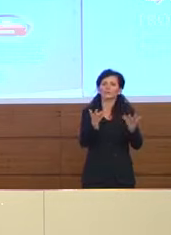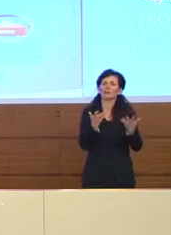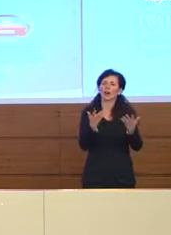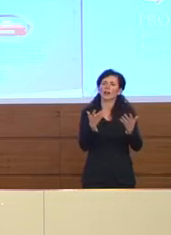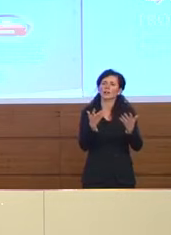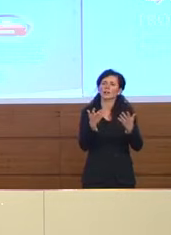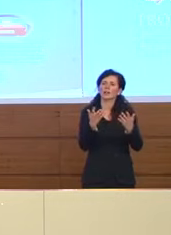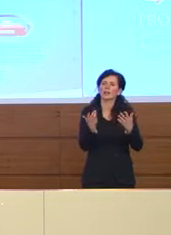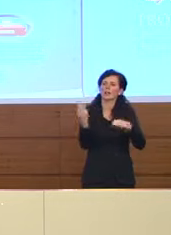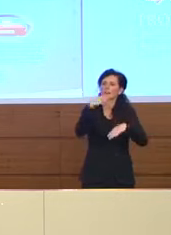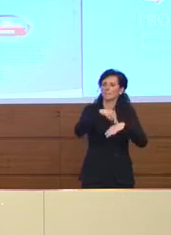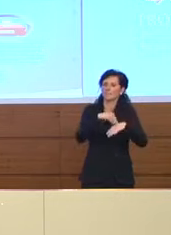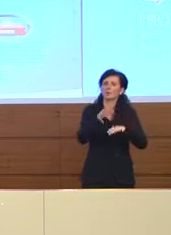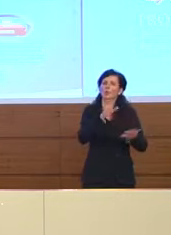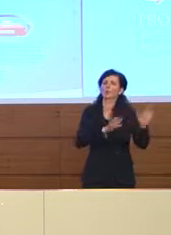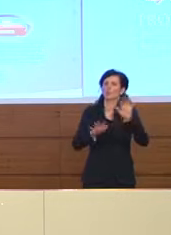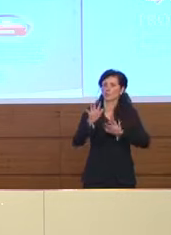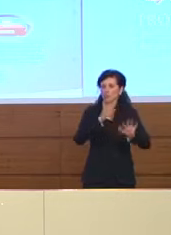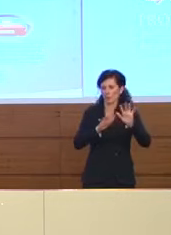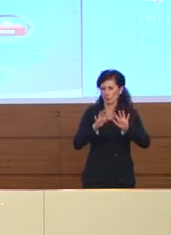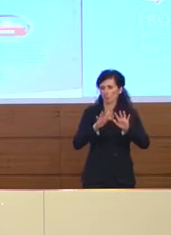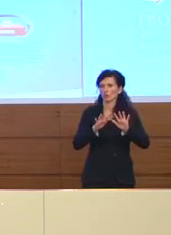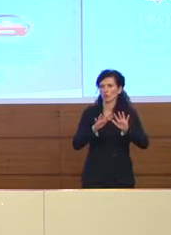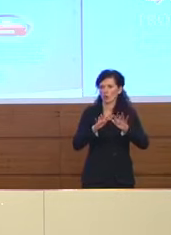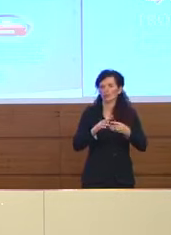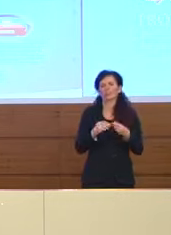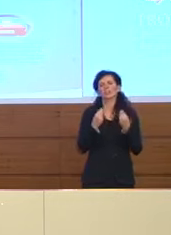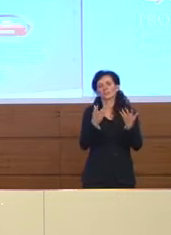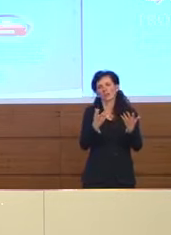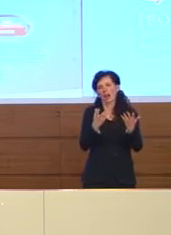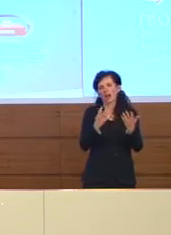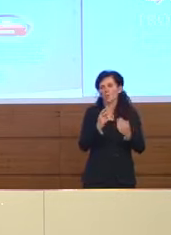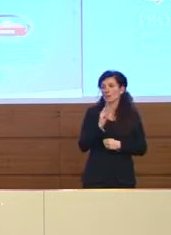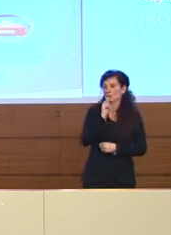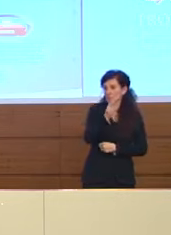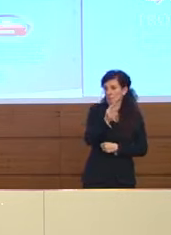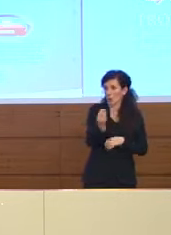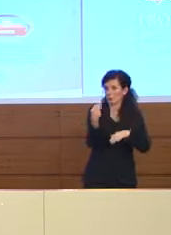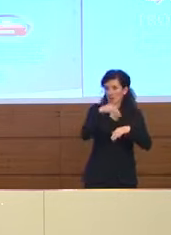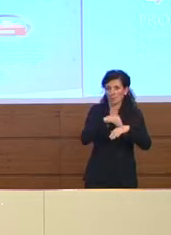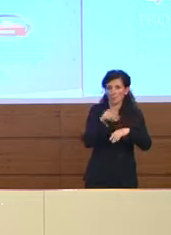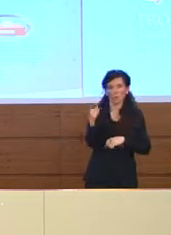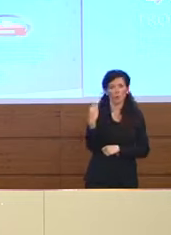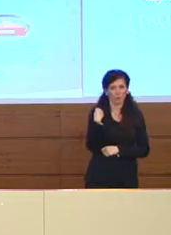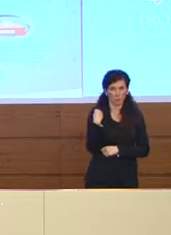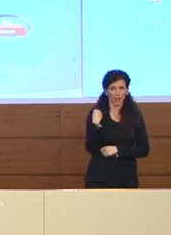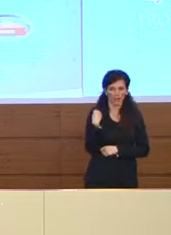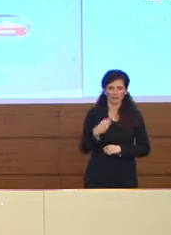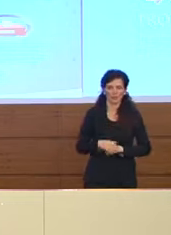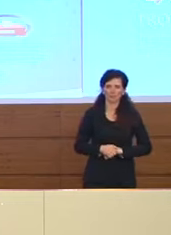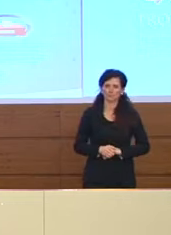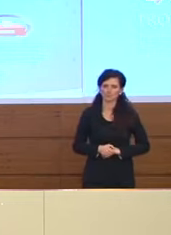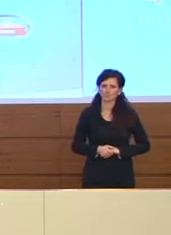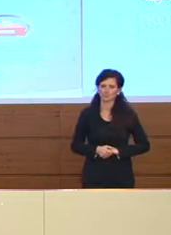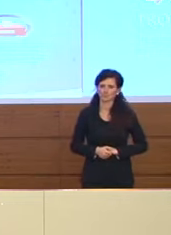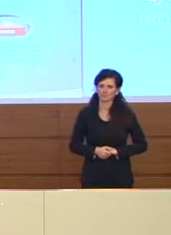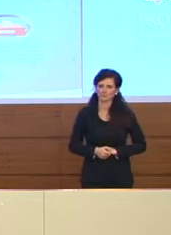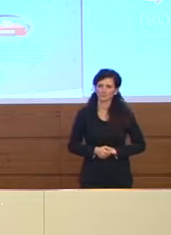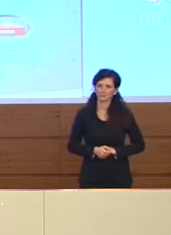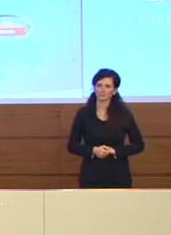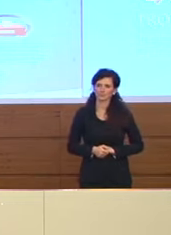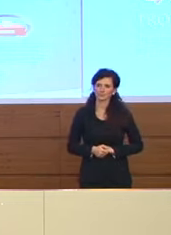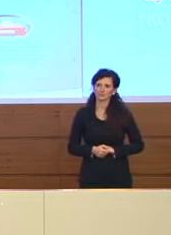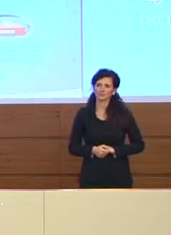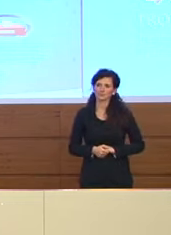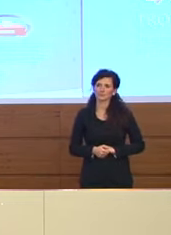ulteriori sfaccettature di risposta alle sue domande la prima riflessione